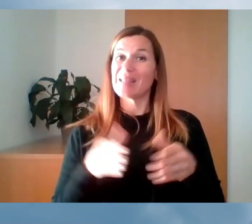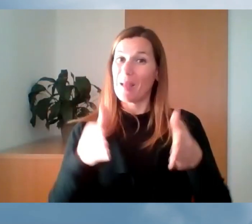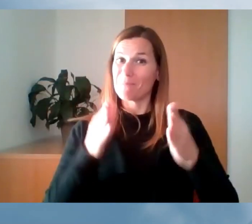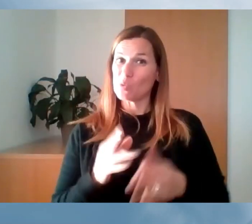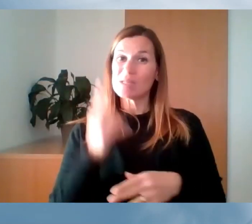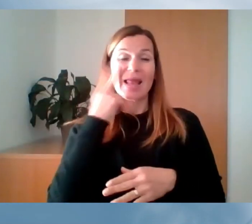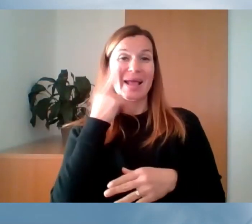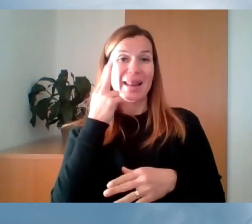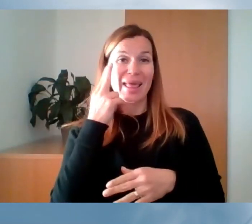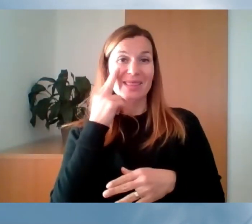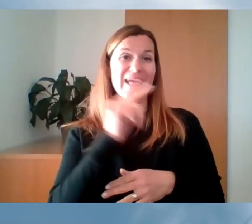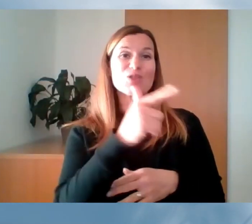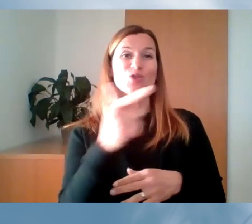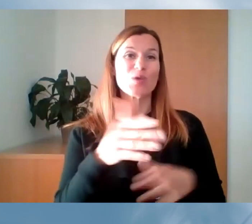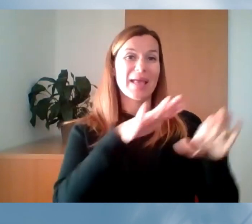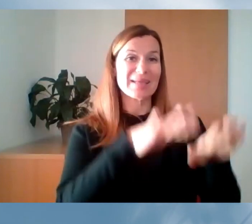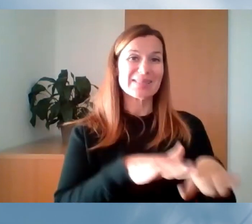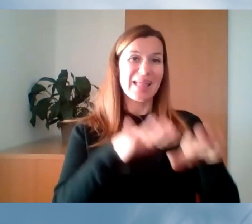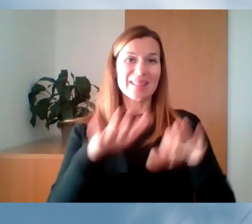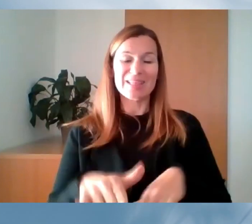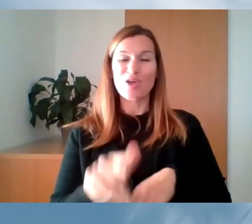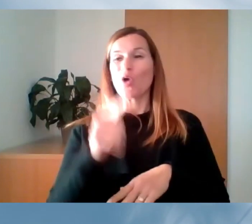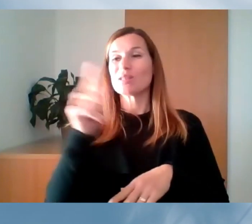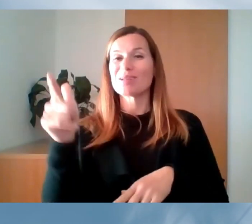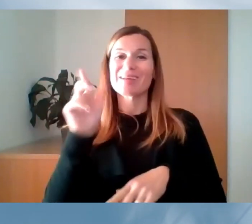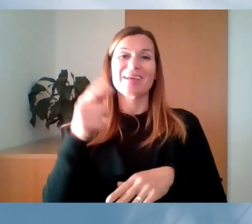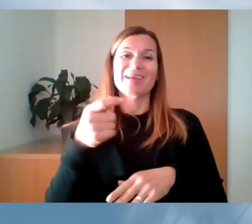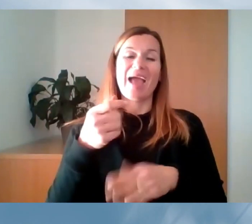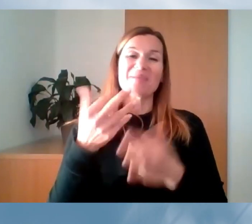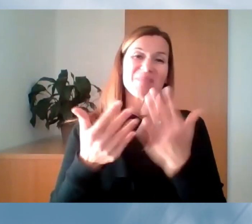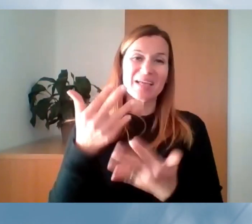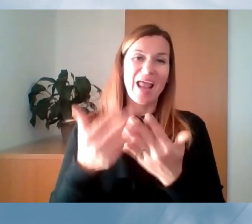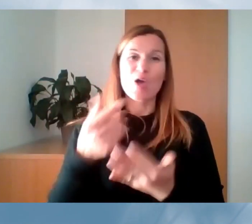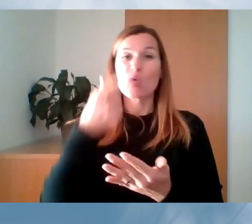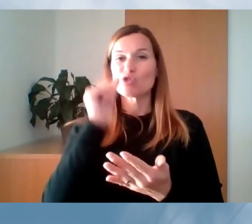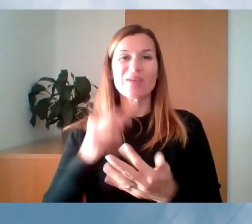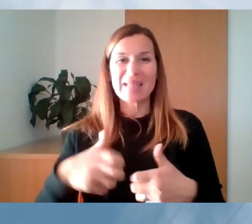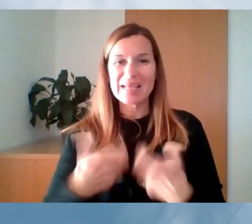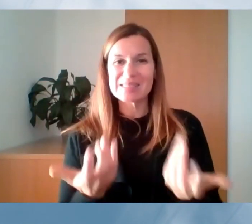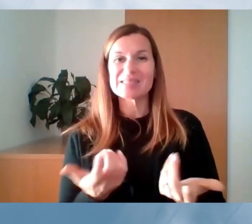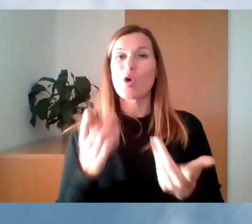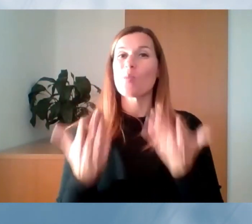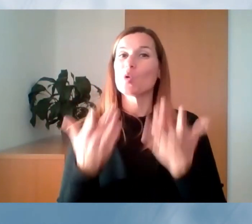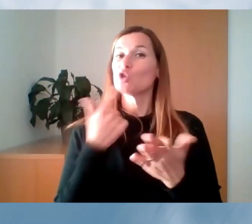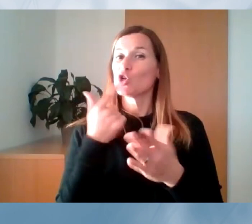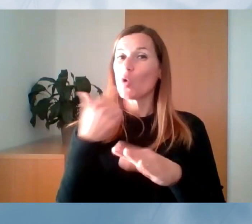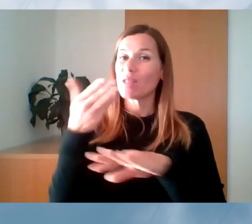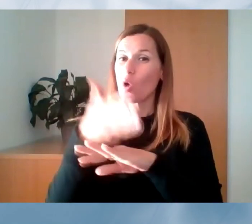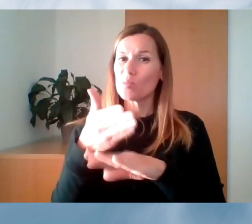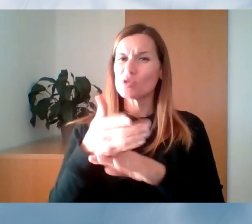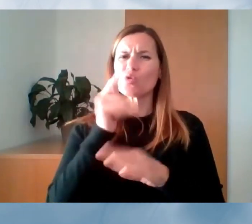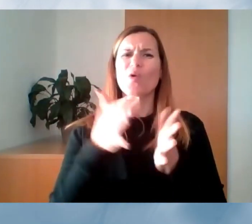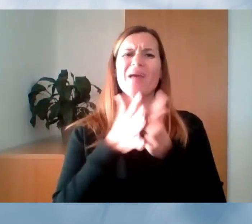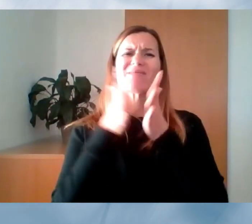posli gleda tiste, ki sedijo, tiste, ki kaj igrajo, morda človek ne jezi se, morda kdo na obisku pa ima